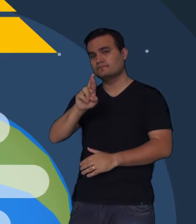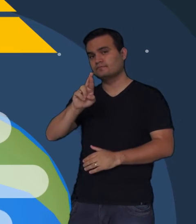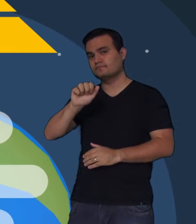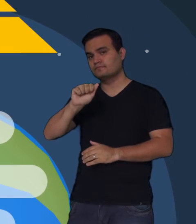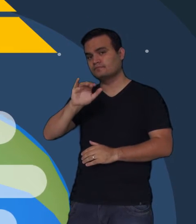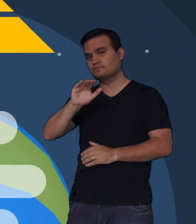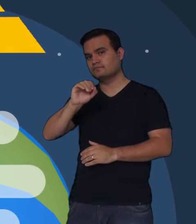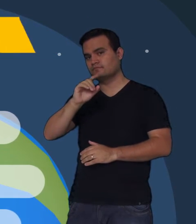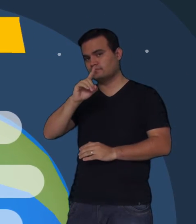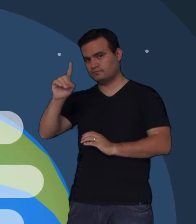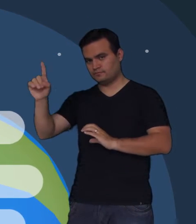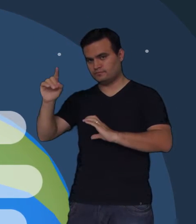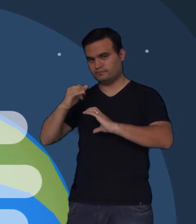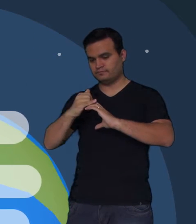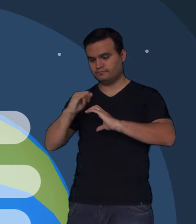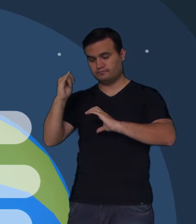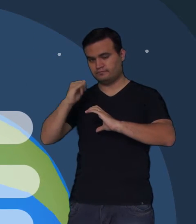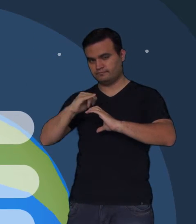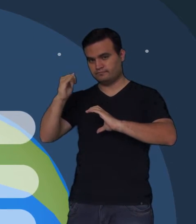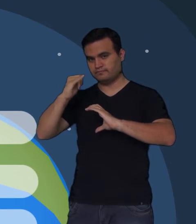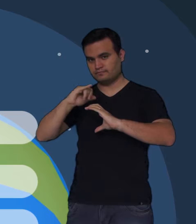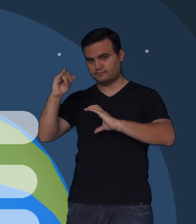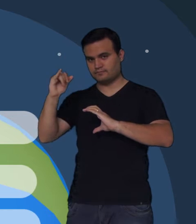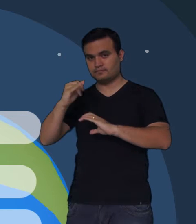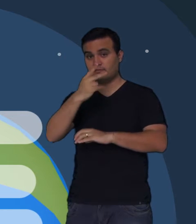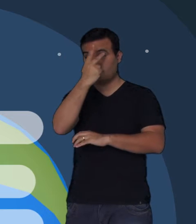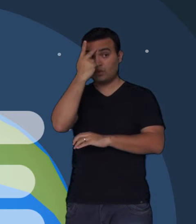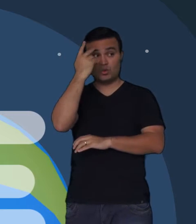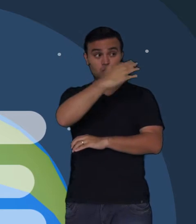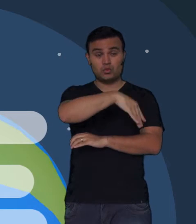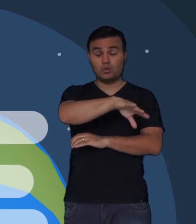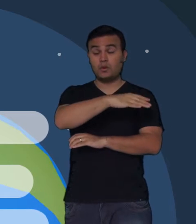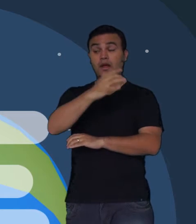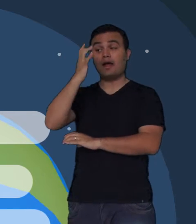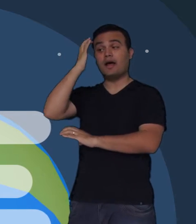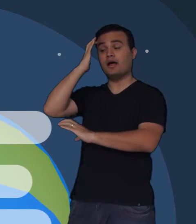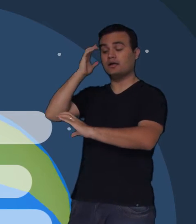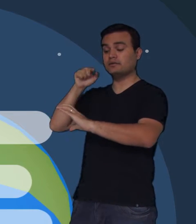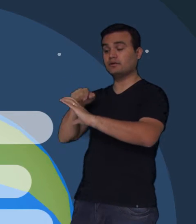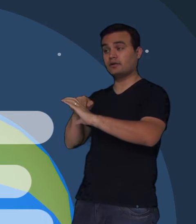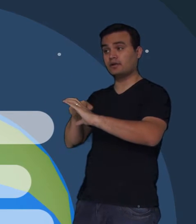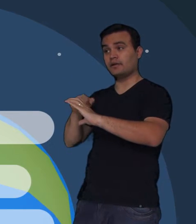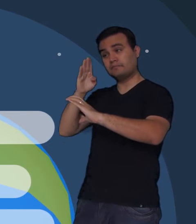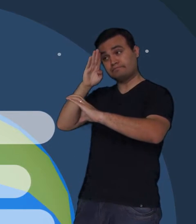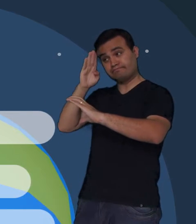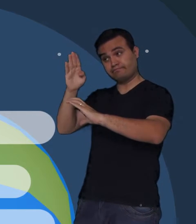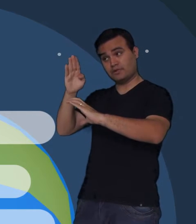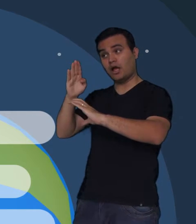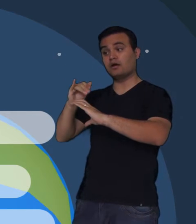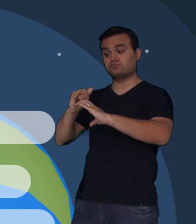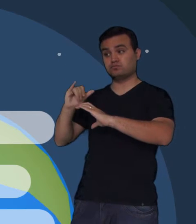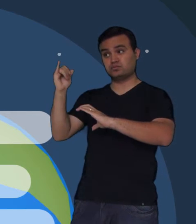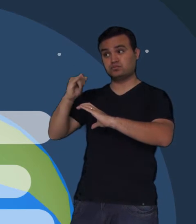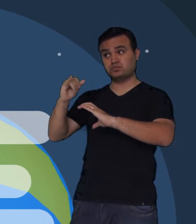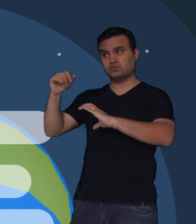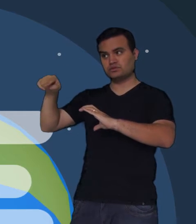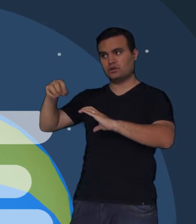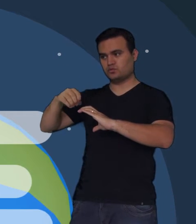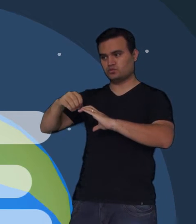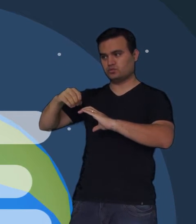com instrumento a diferentes altitudes. As pessoas imaginavam que ao medir a radiação, ela seria menor quanto